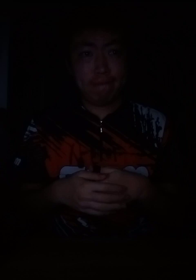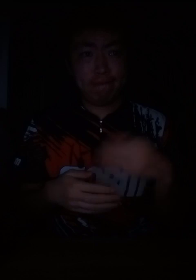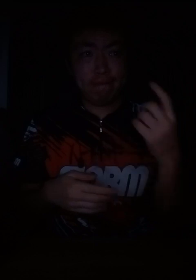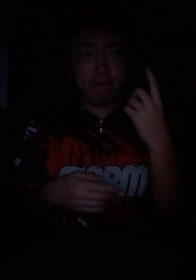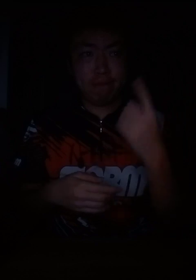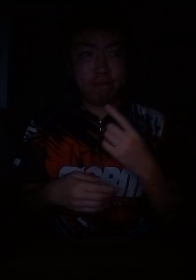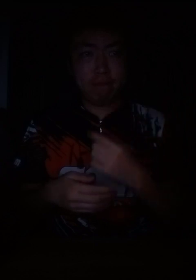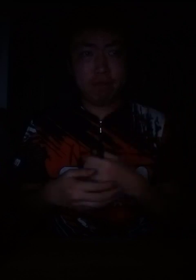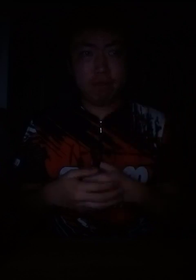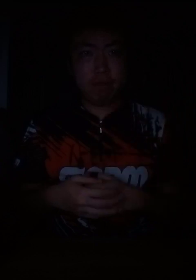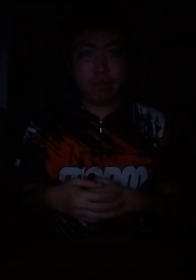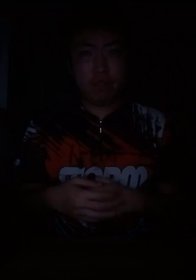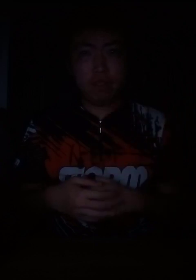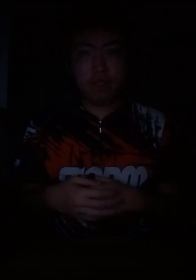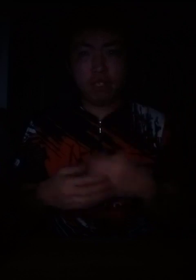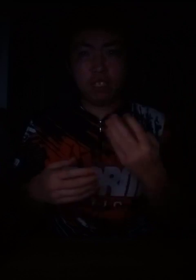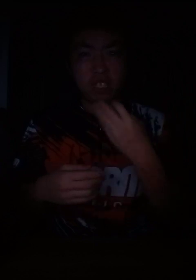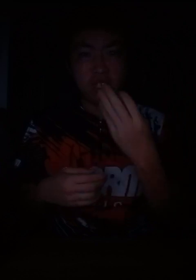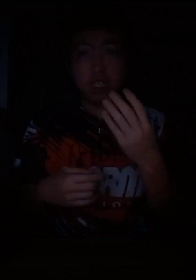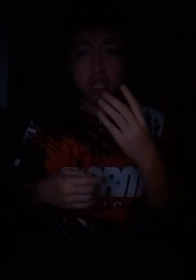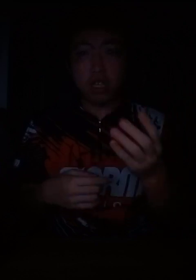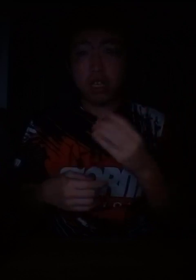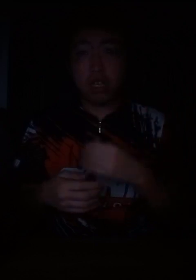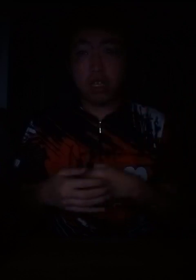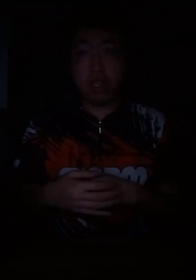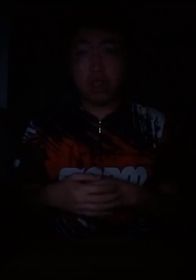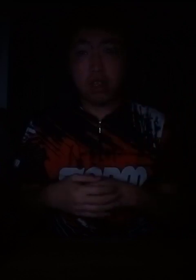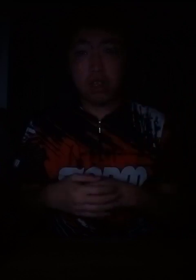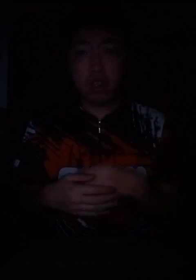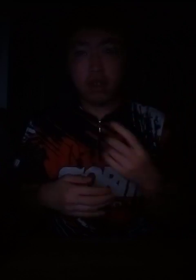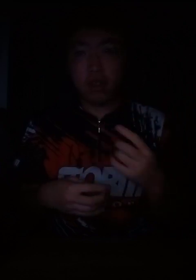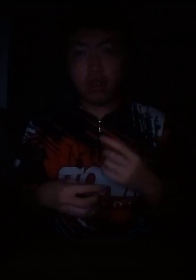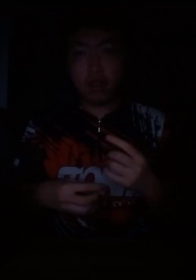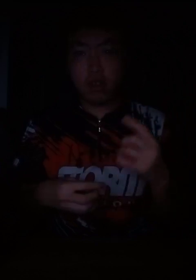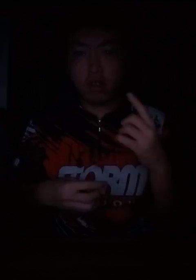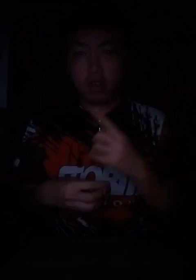느끼는데요? 목소리 큰 아예 나이가 없는 아요. 얼마나 똑똑하신 거예요?